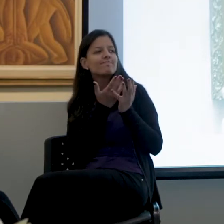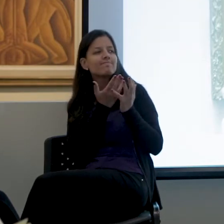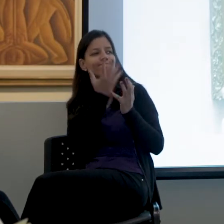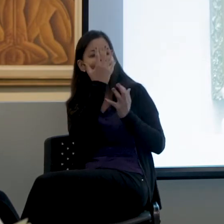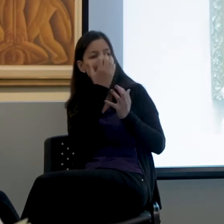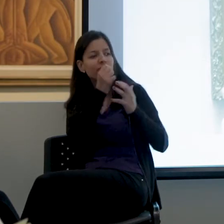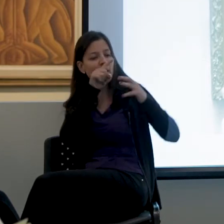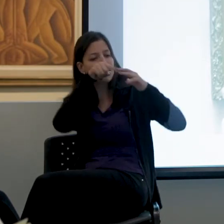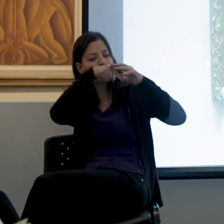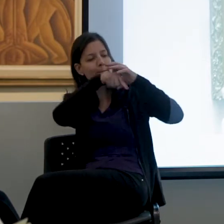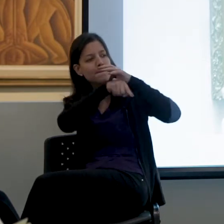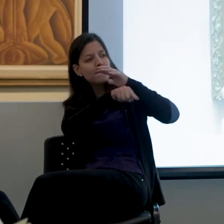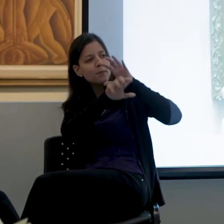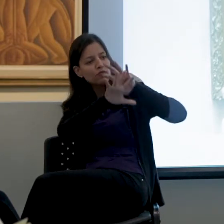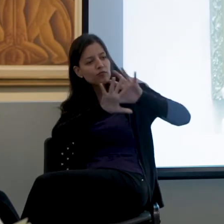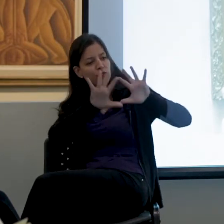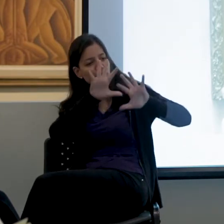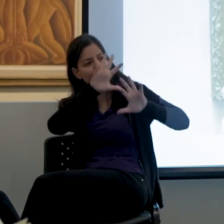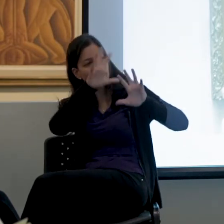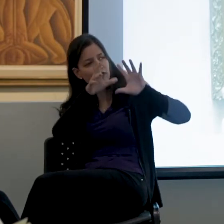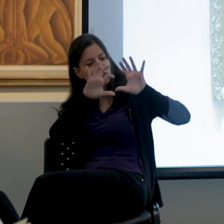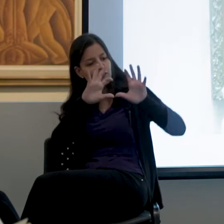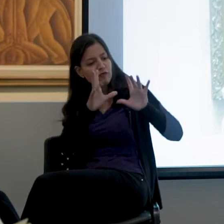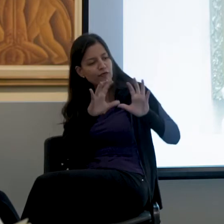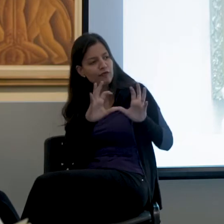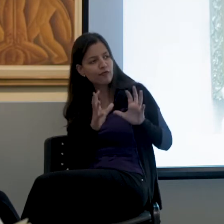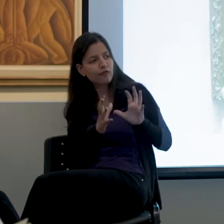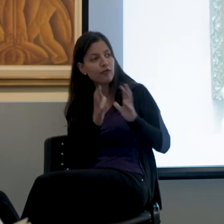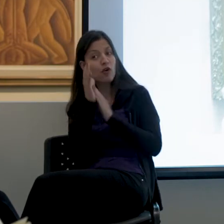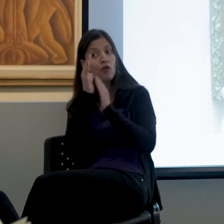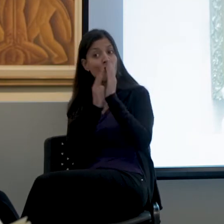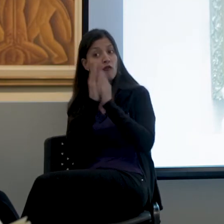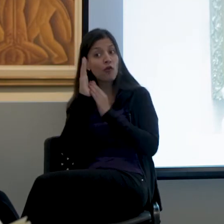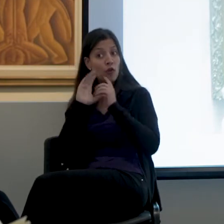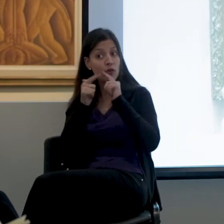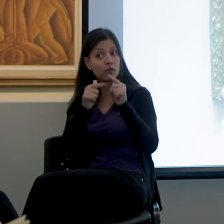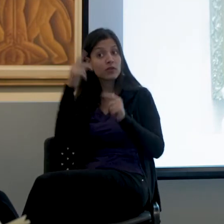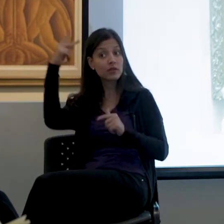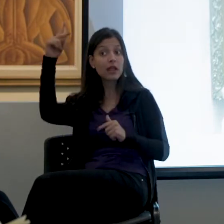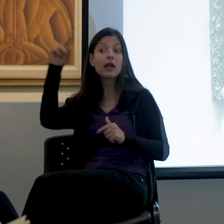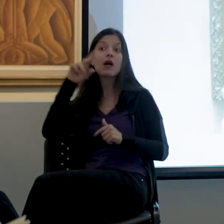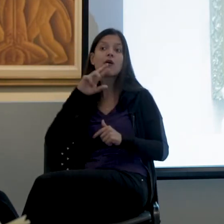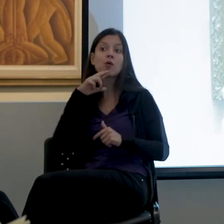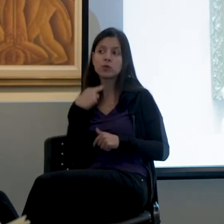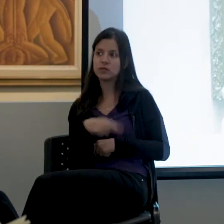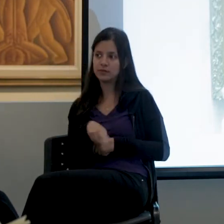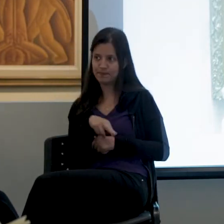mergulho no universo folclórico tradicional russo.